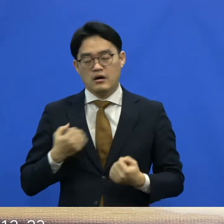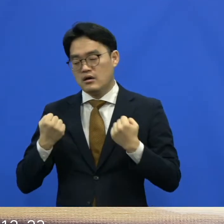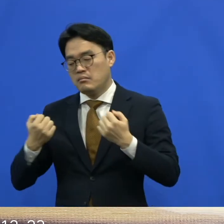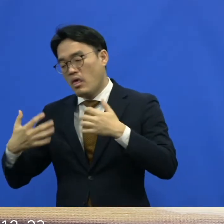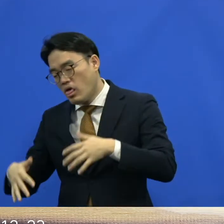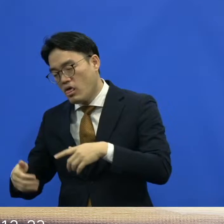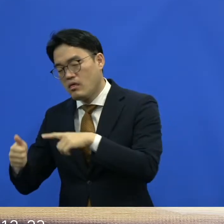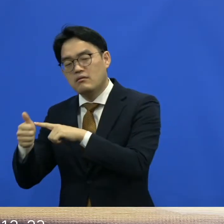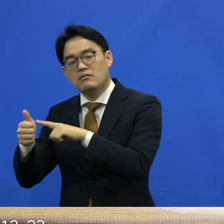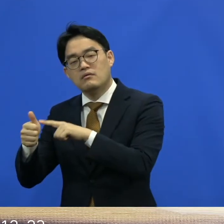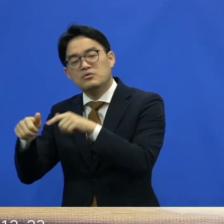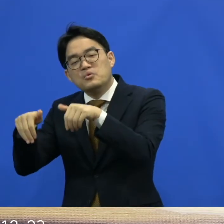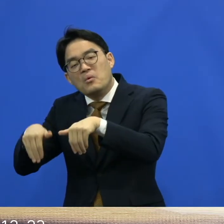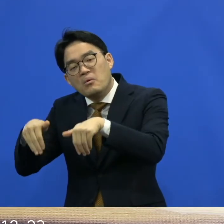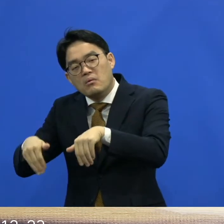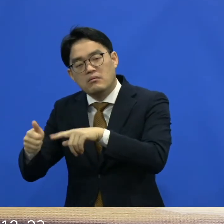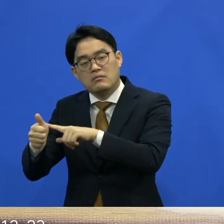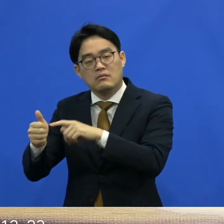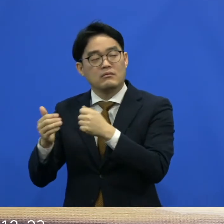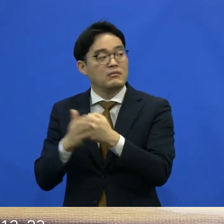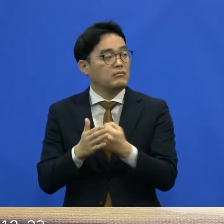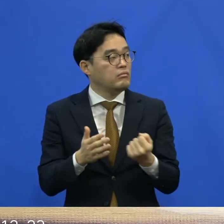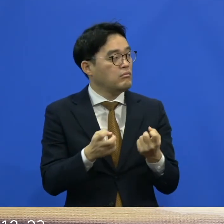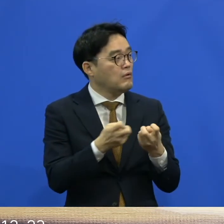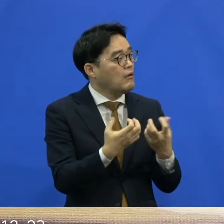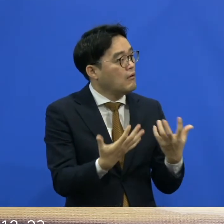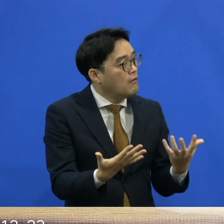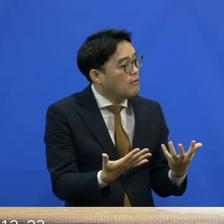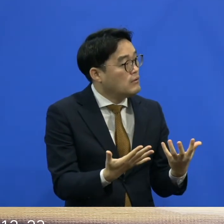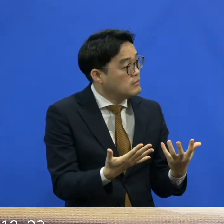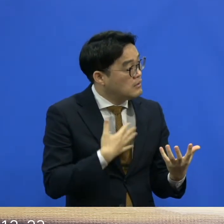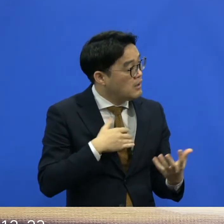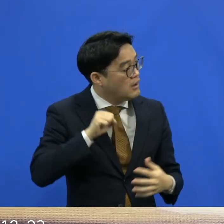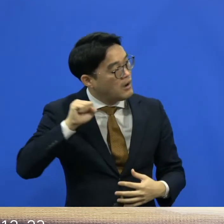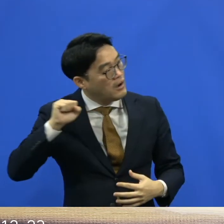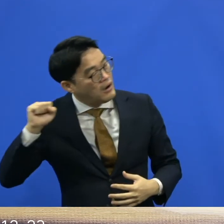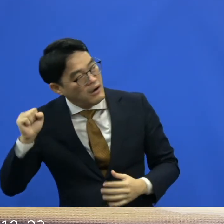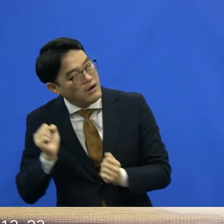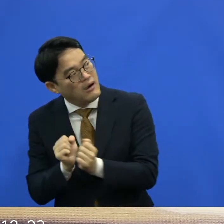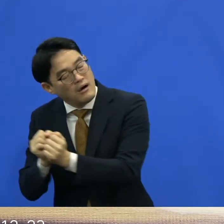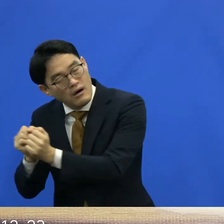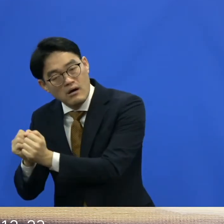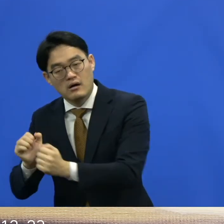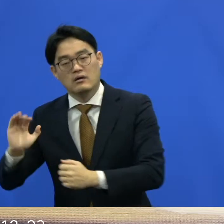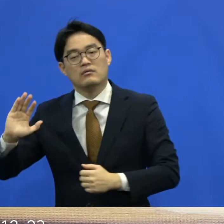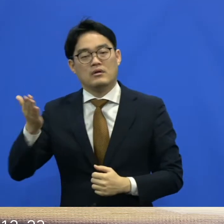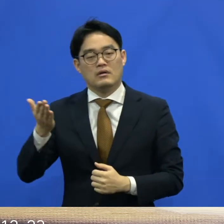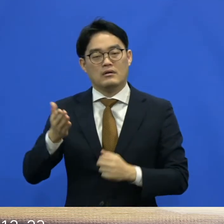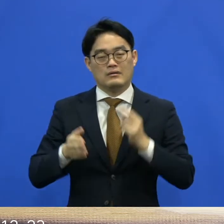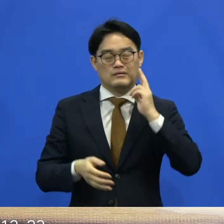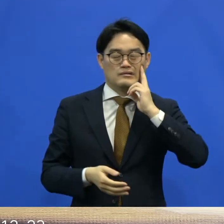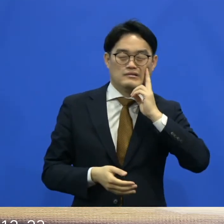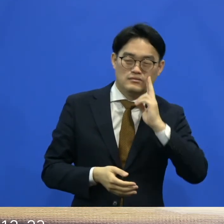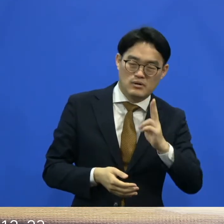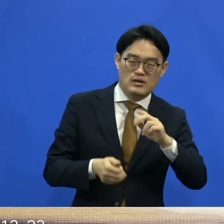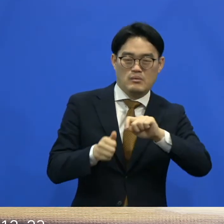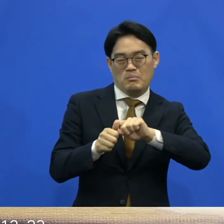약자로서 일방적으로 당할 수밖에 없는 이 부당한 대우, 학대, 가혹한 처벌.